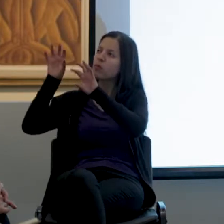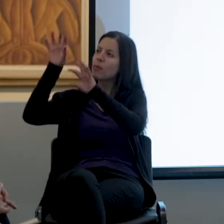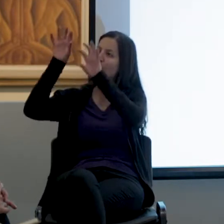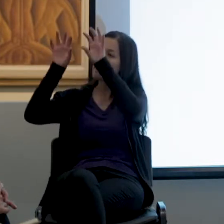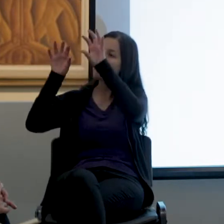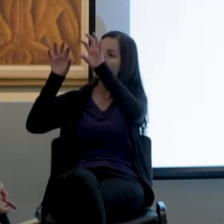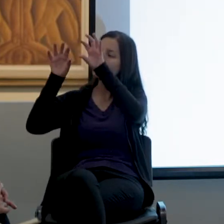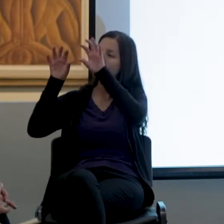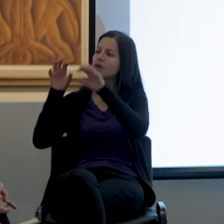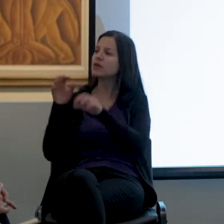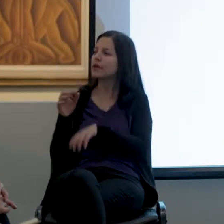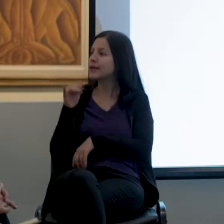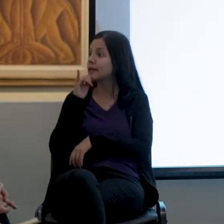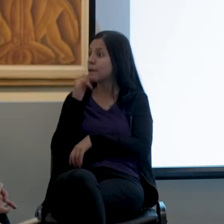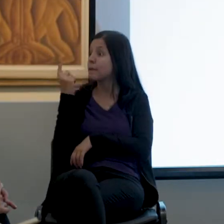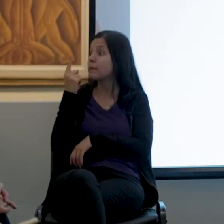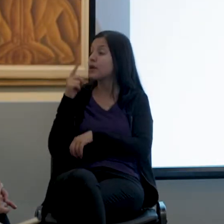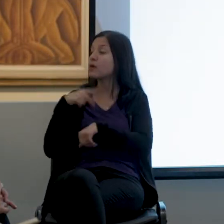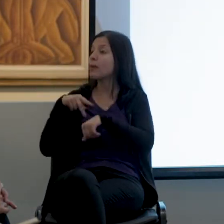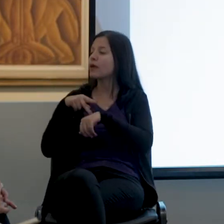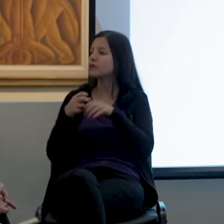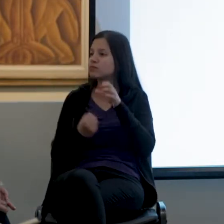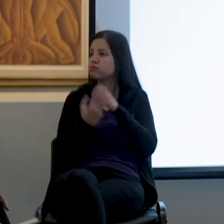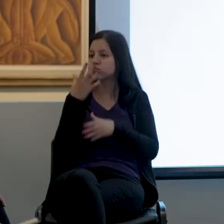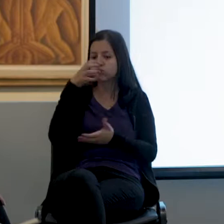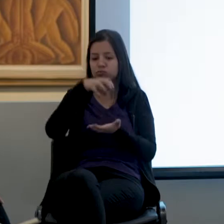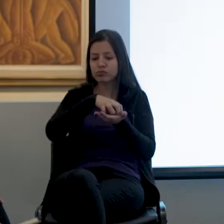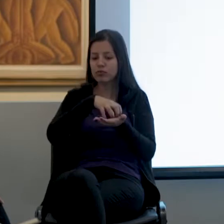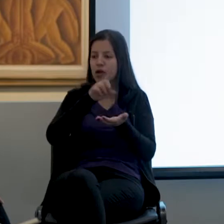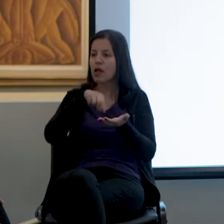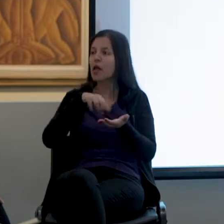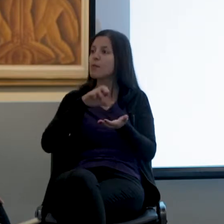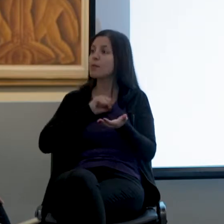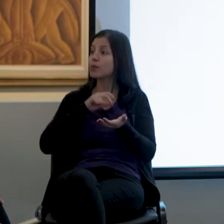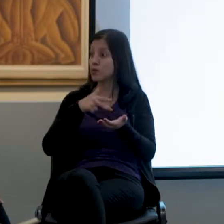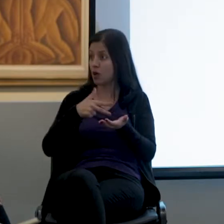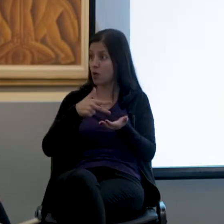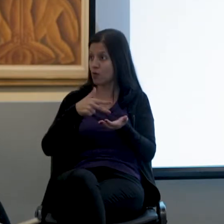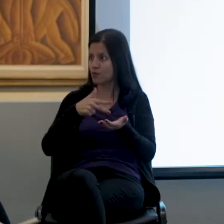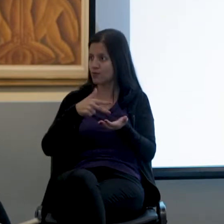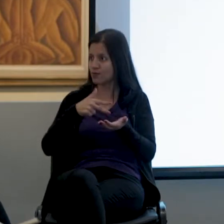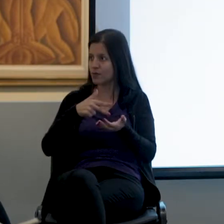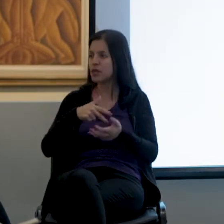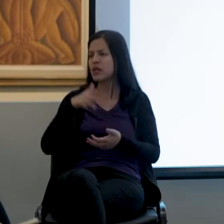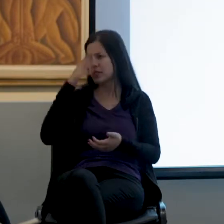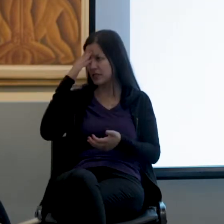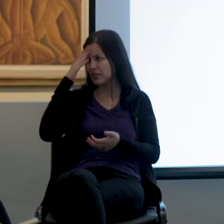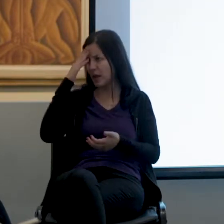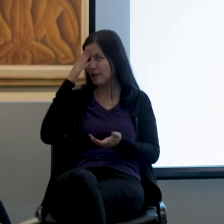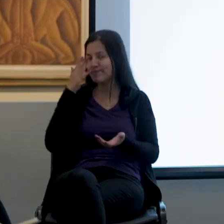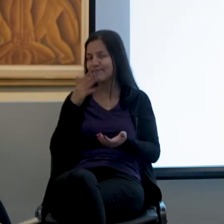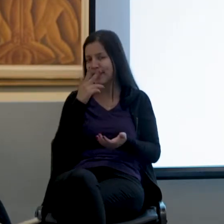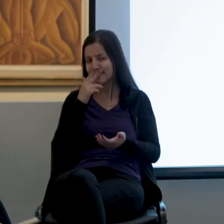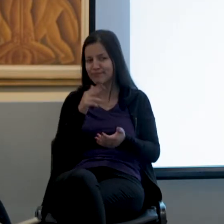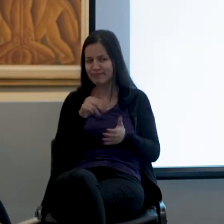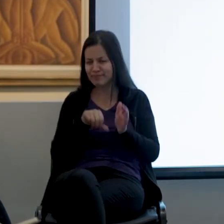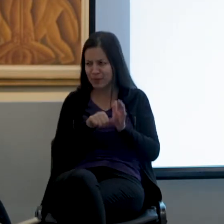muito cedo. Portugal foi o primeiro, século XIV e XV. É engraçado dizer que Portugal foi o primeiro em alguma coisa, né? Mas